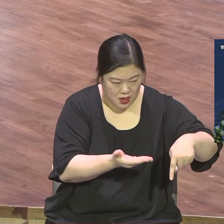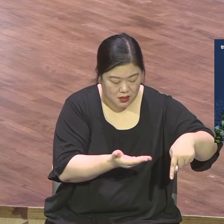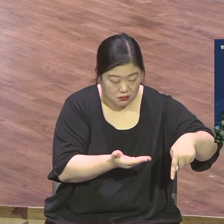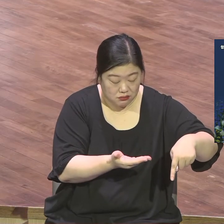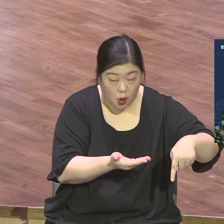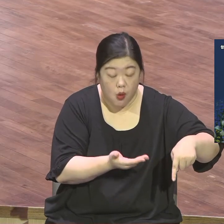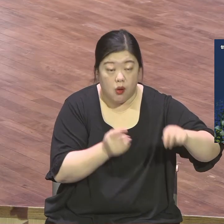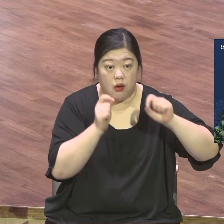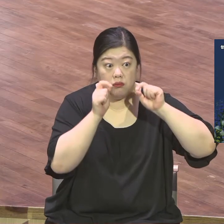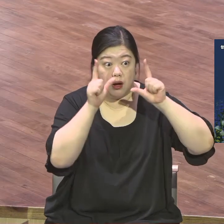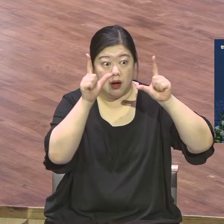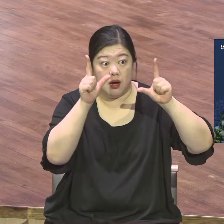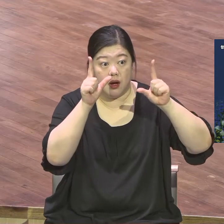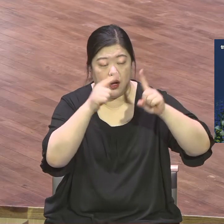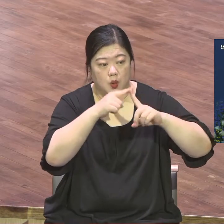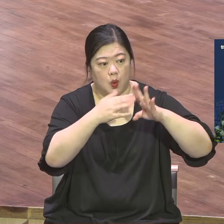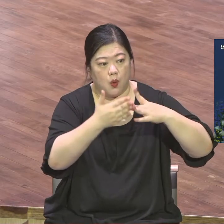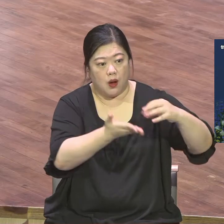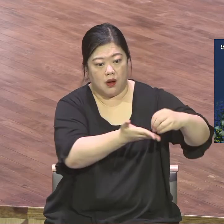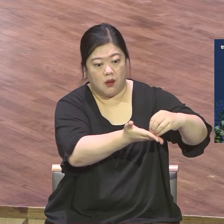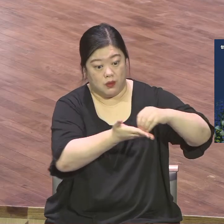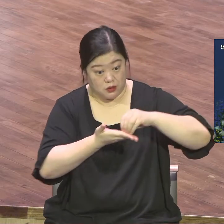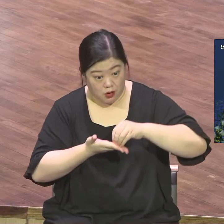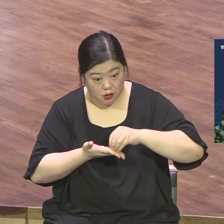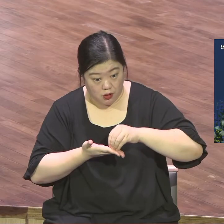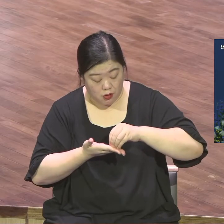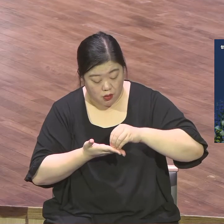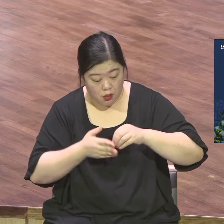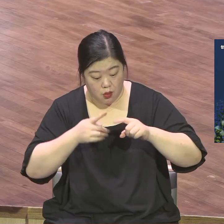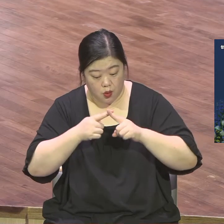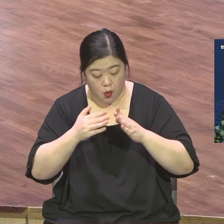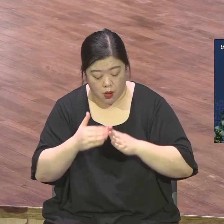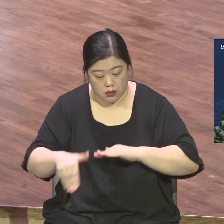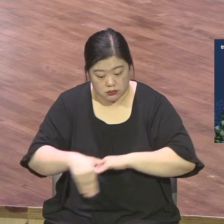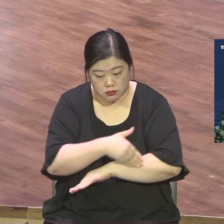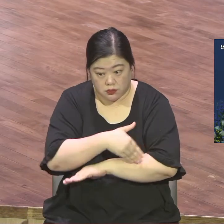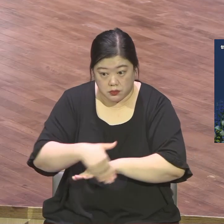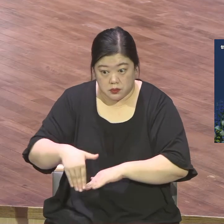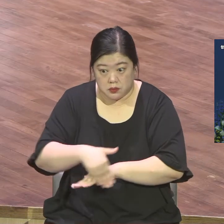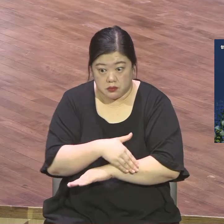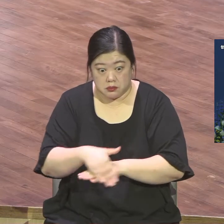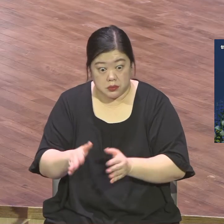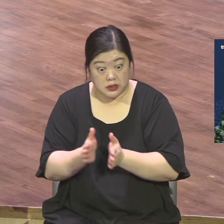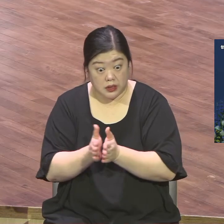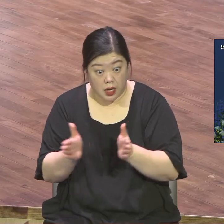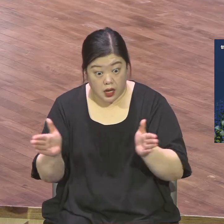분들, 에베소 교회의 이 이방인 출신 성도들과 마찬가지로